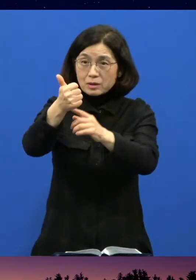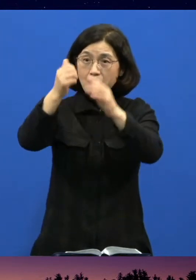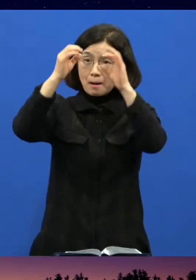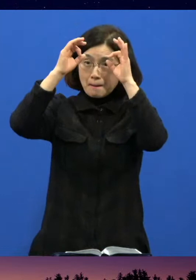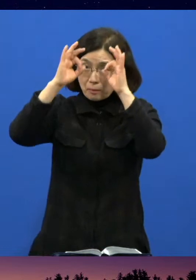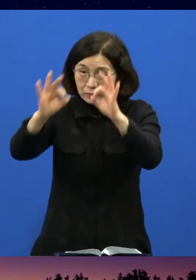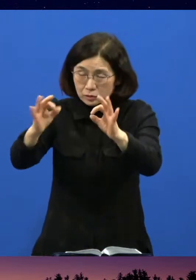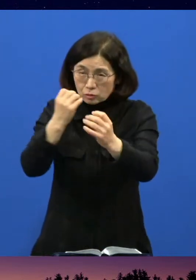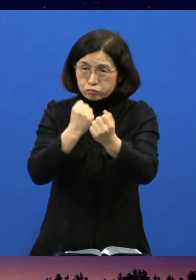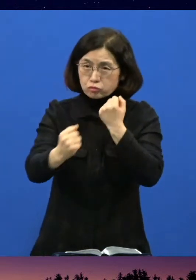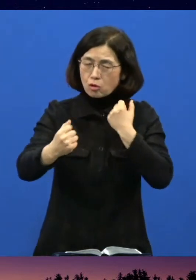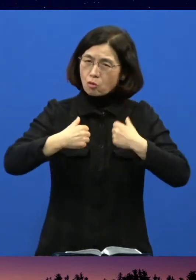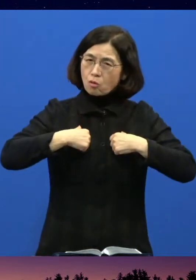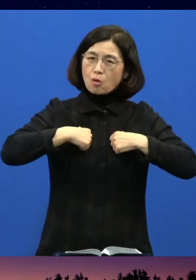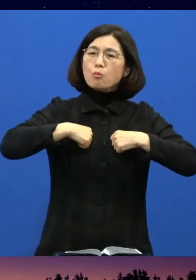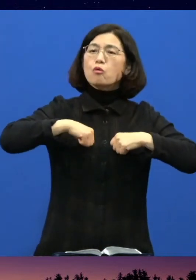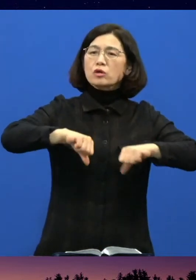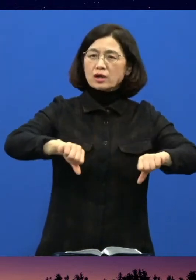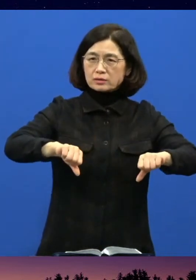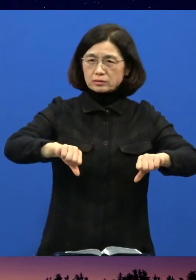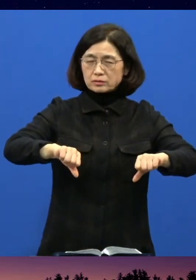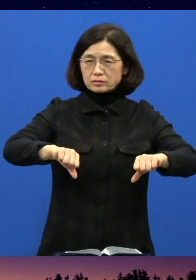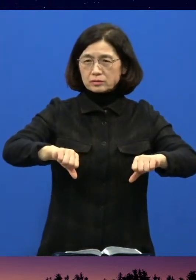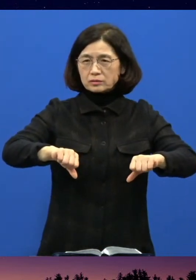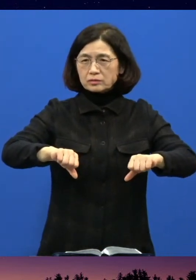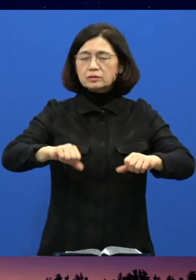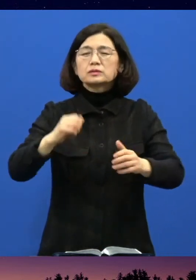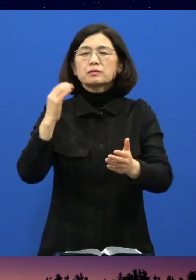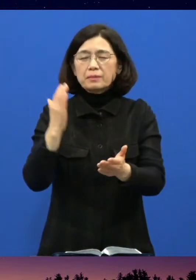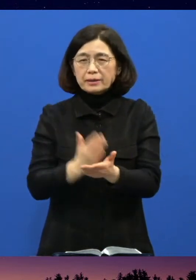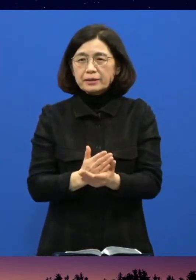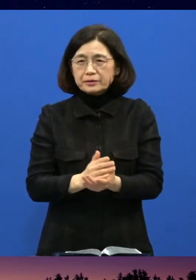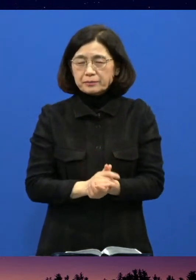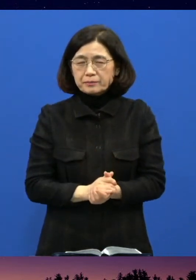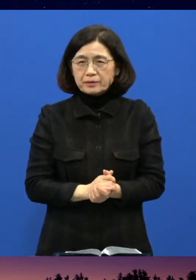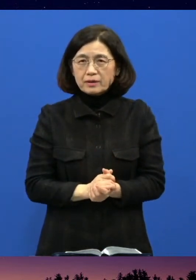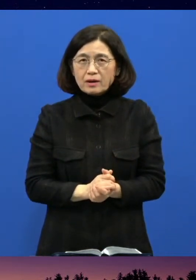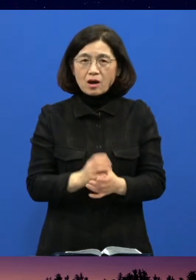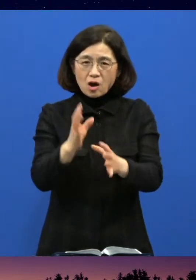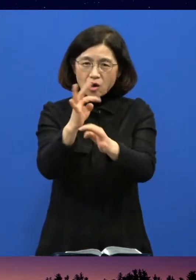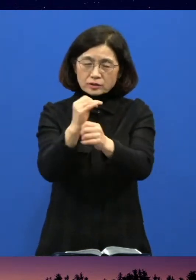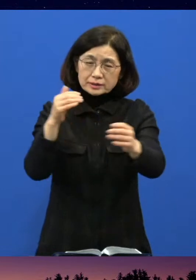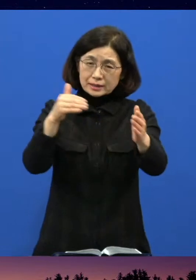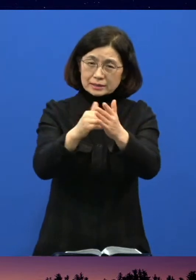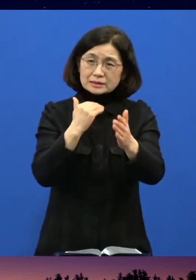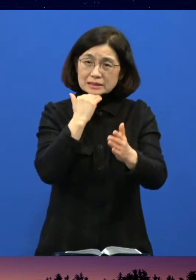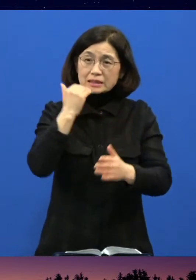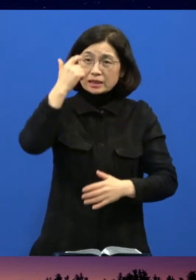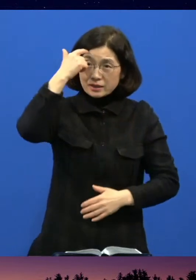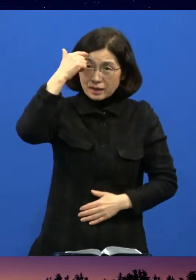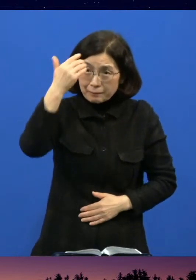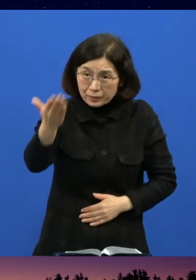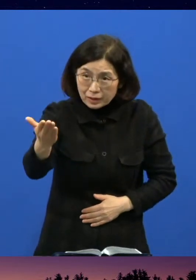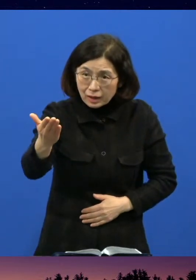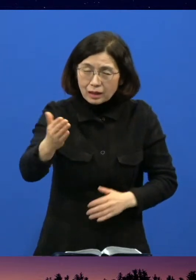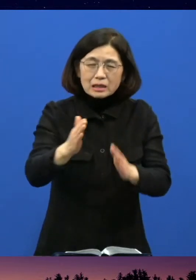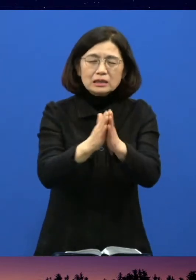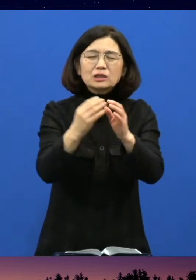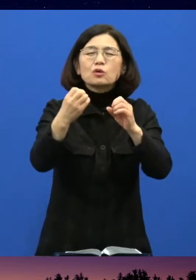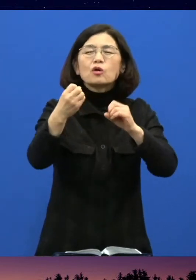여러분, 믿음은 결국은 응답을 기다립니다. 언제까지 기다리는가? 응답이 주어질